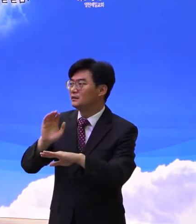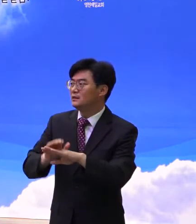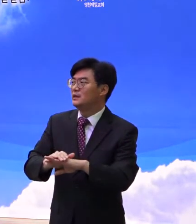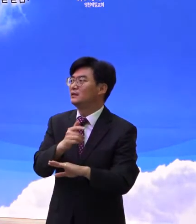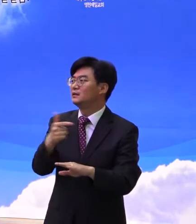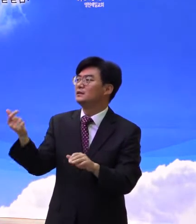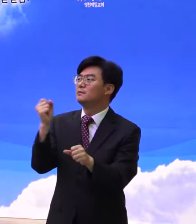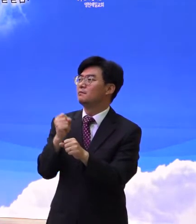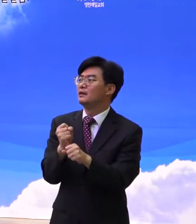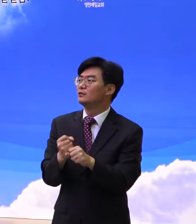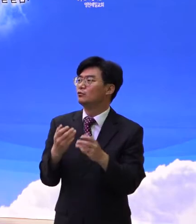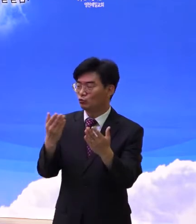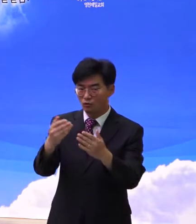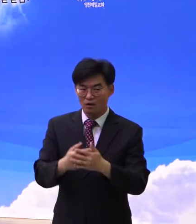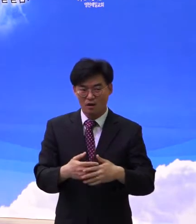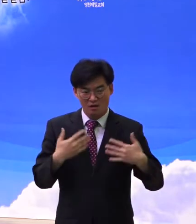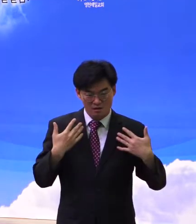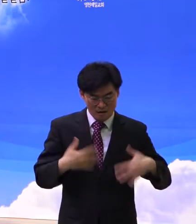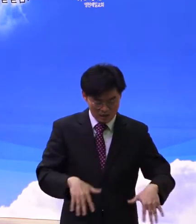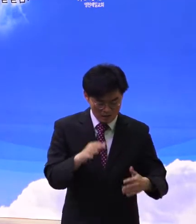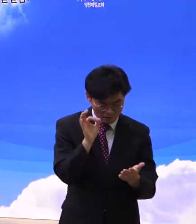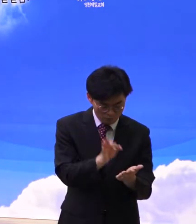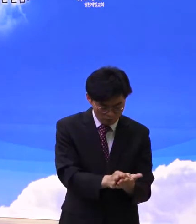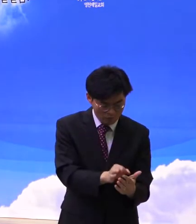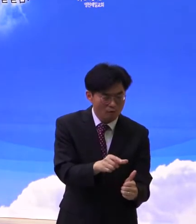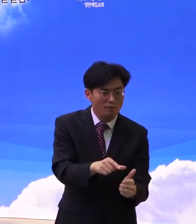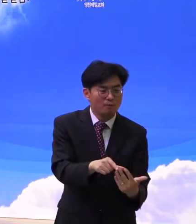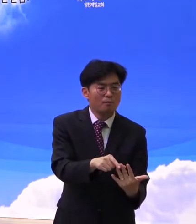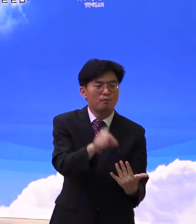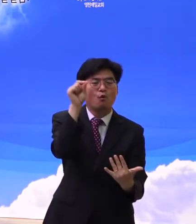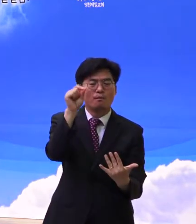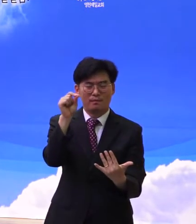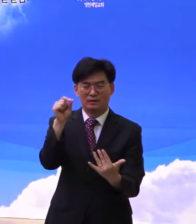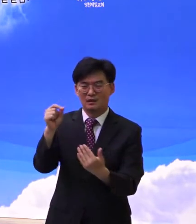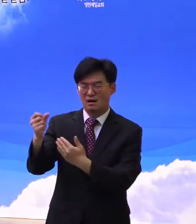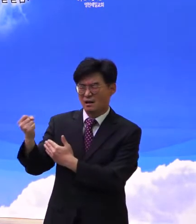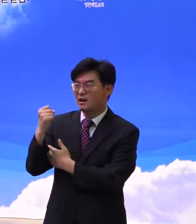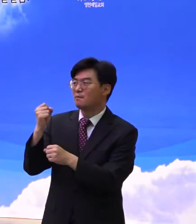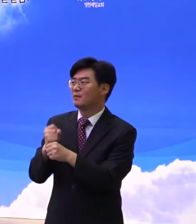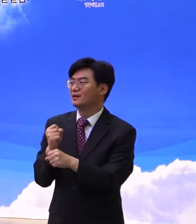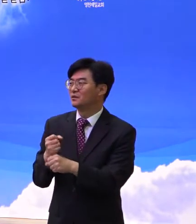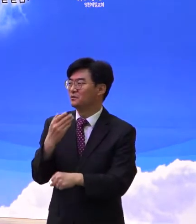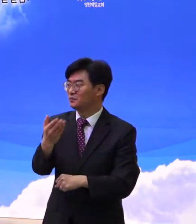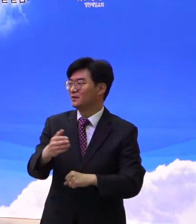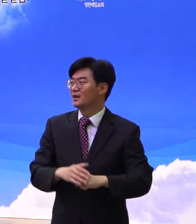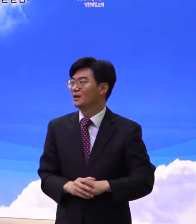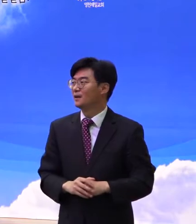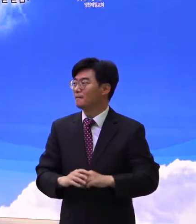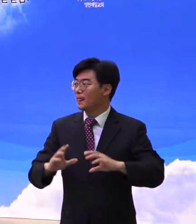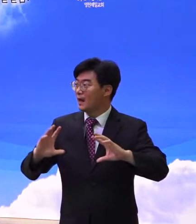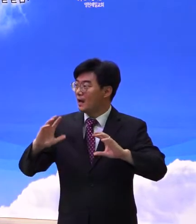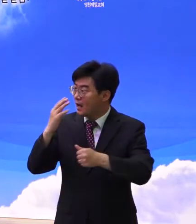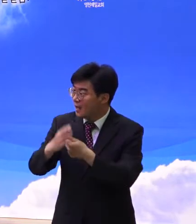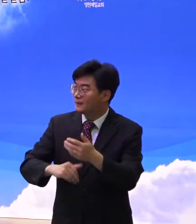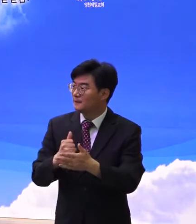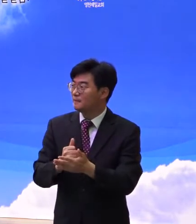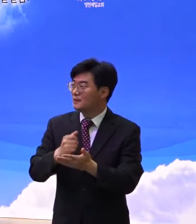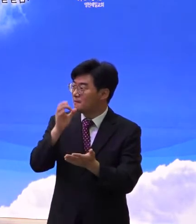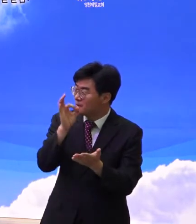세상에 약한 것들을 택하사 강한 것들을 부끄럽게 하려 하시며 하나님께서 세상의 천한